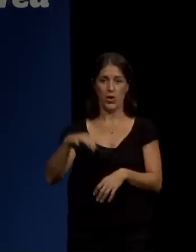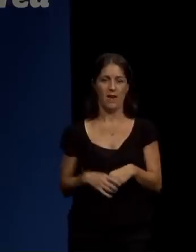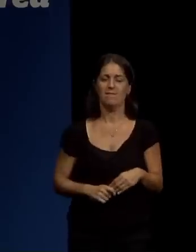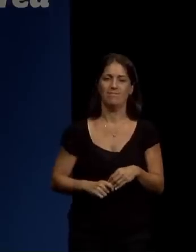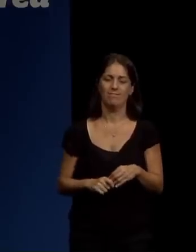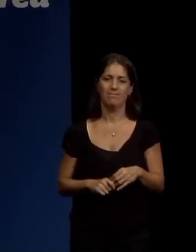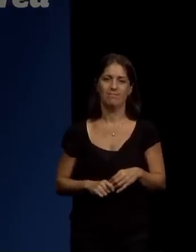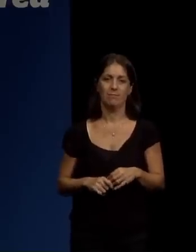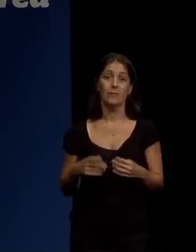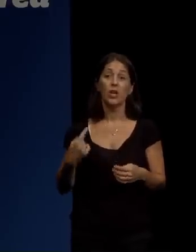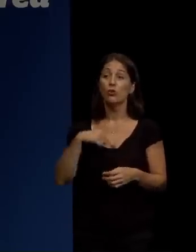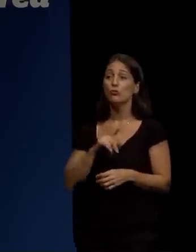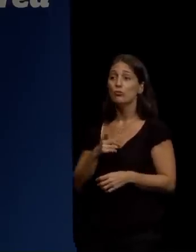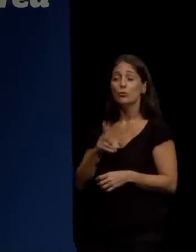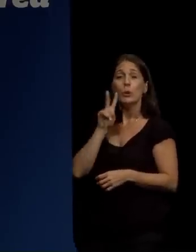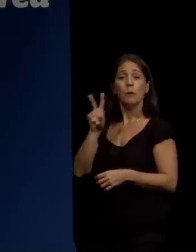E fronte a iso